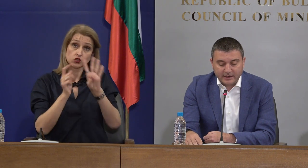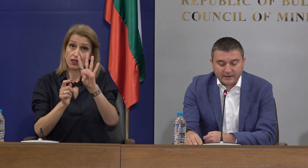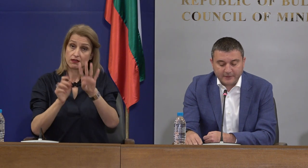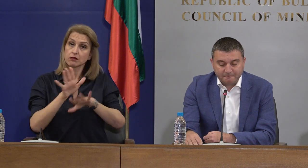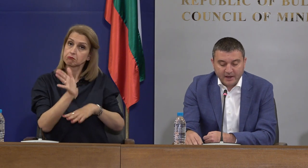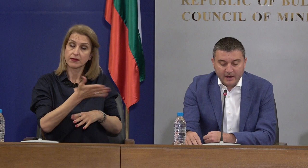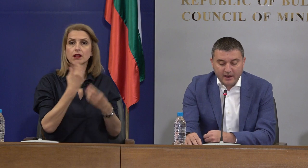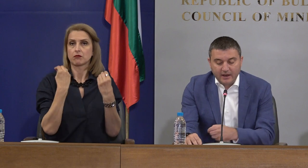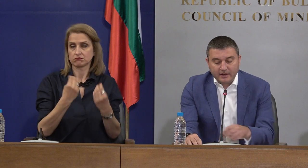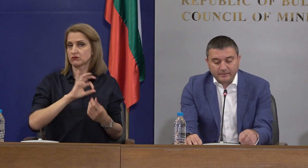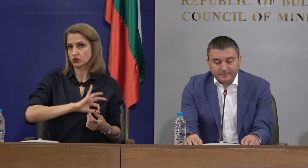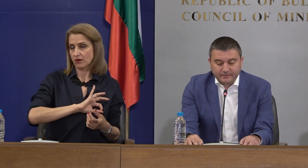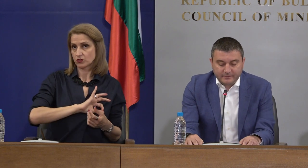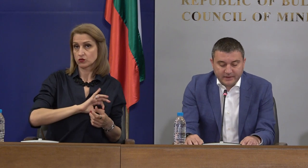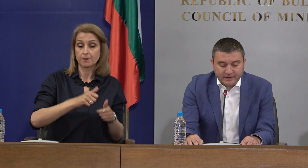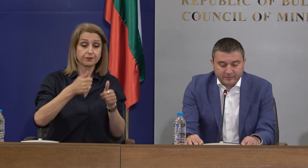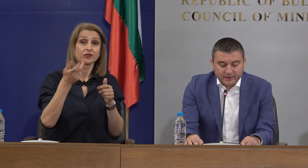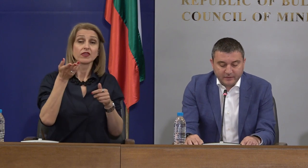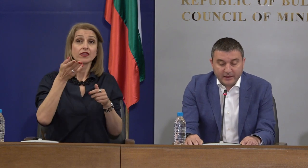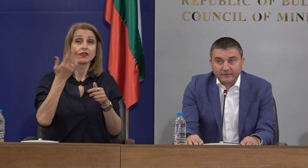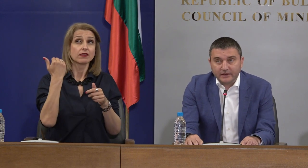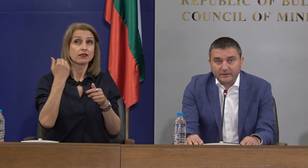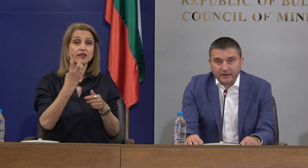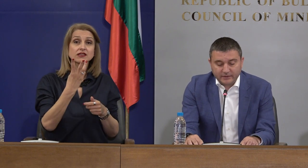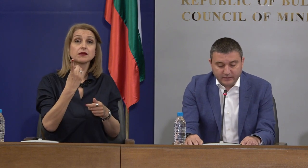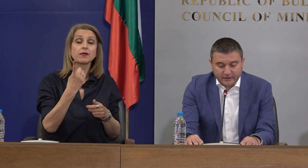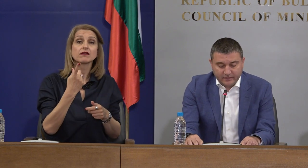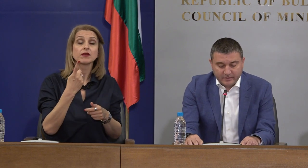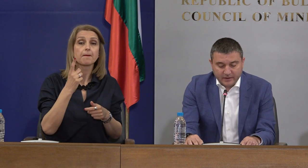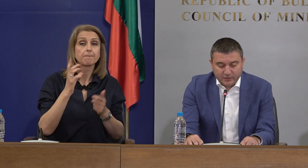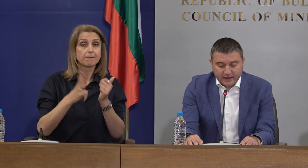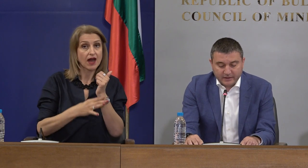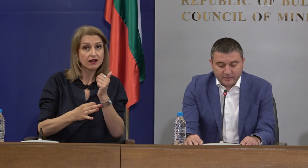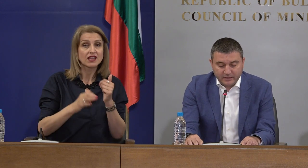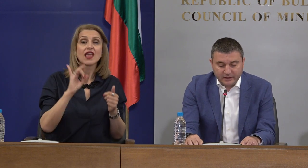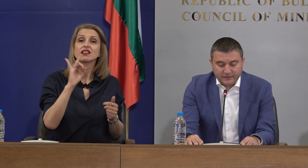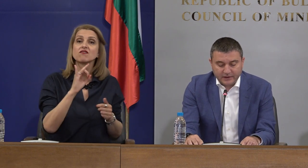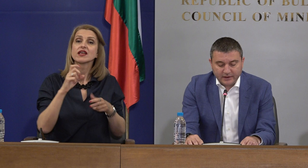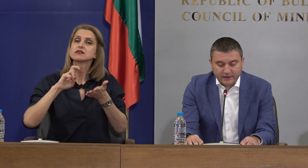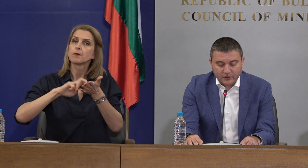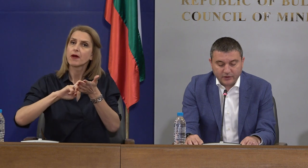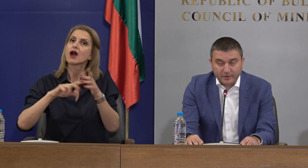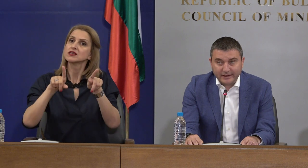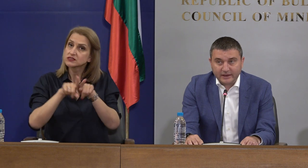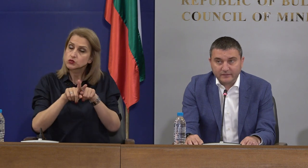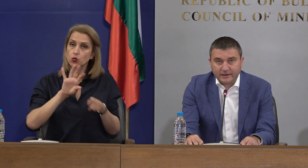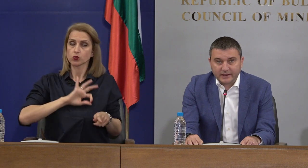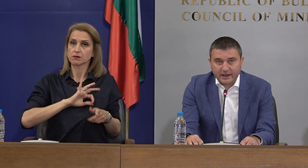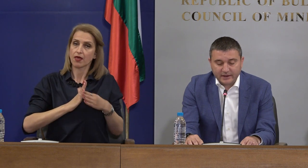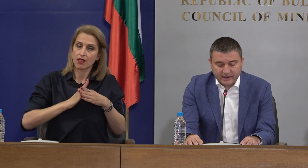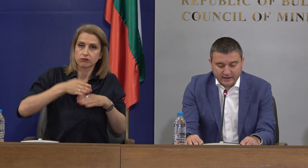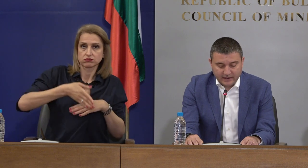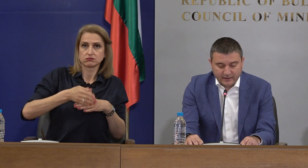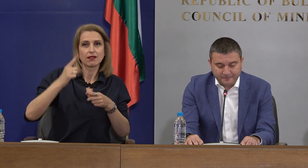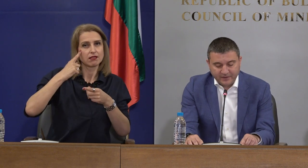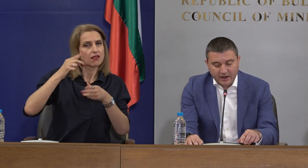на стрес-теста. Към 31 март 2020 година Инвестбанк успя да запълни идентифицирания недостиг при негативния